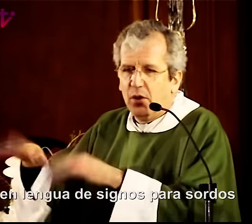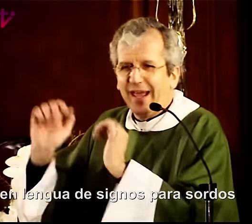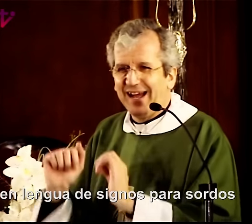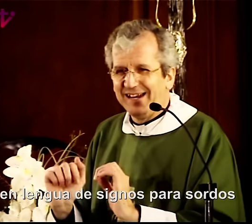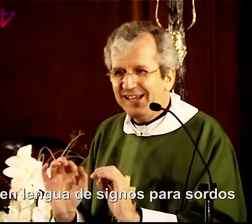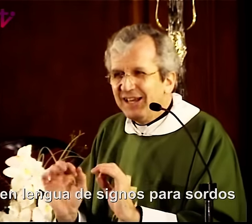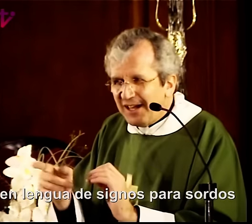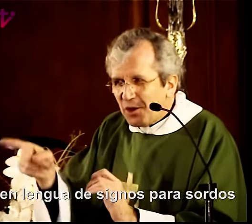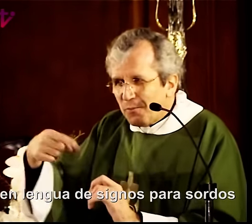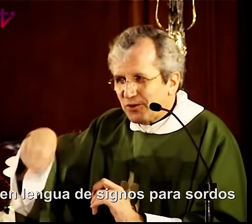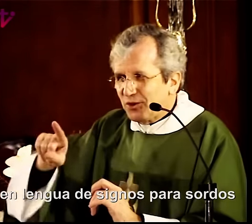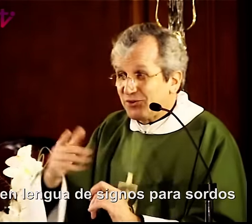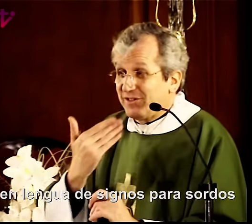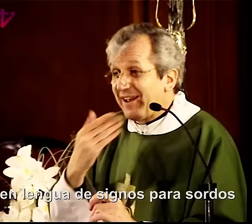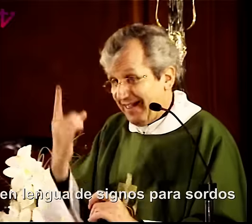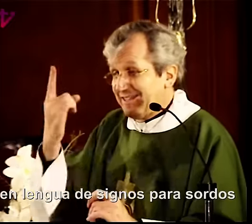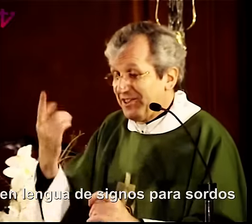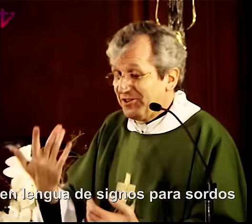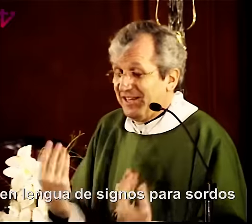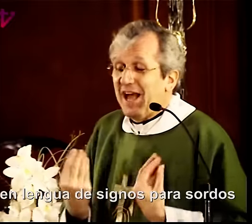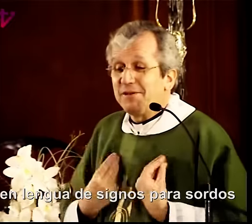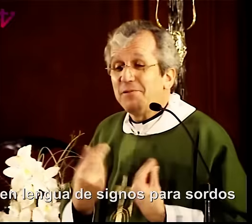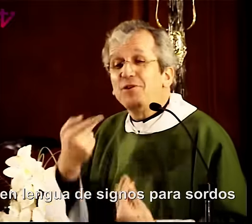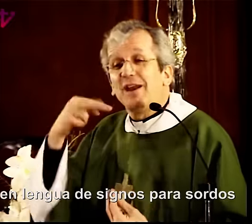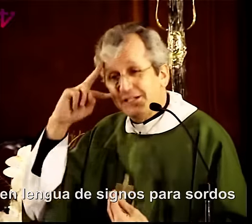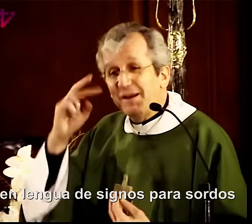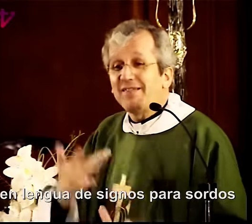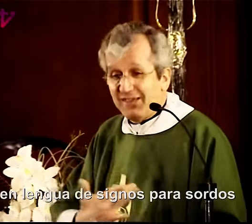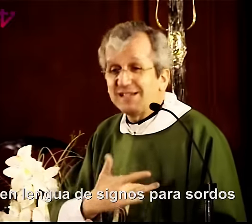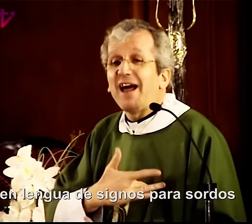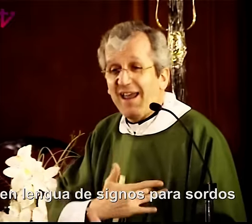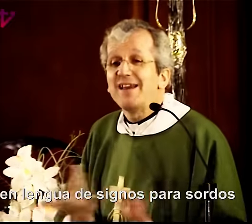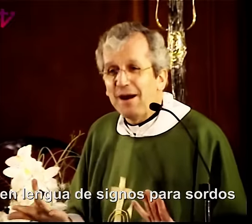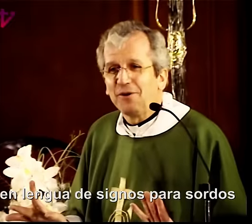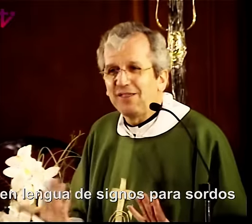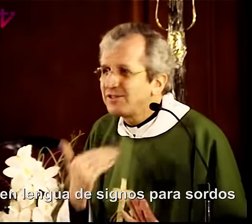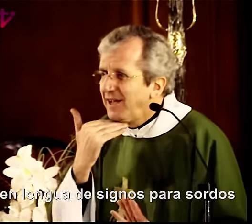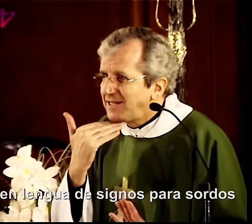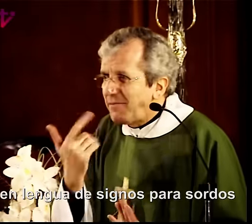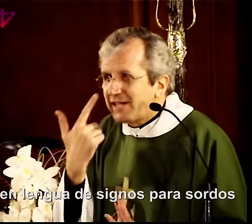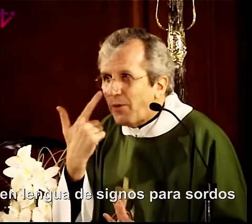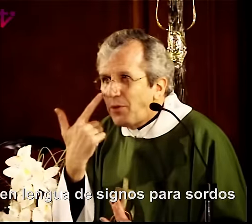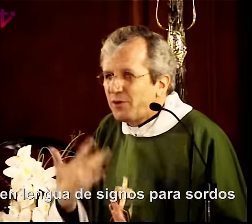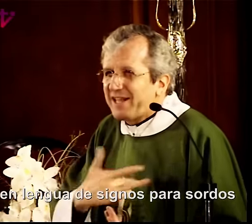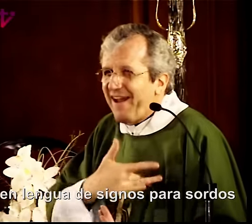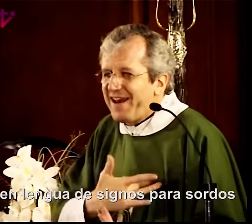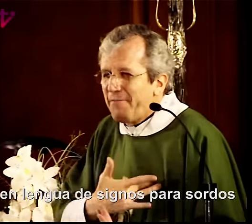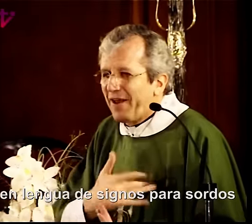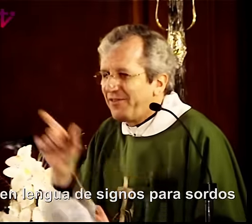dejan. Vosotros, que gracias a Dios habéis vivido la experiencia de estar enamorados, sabéis que cuando uno está enamorado de